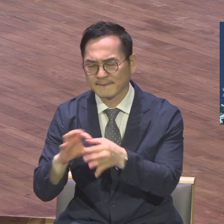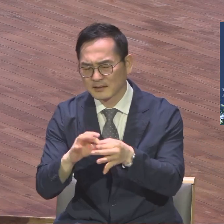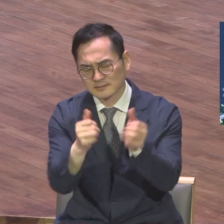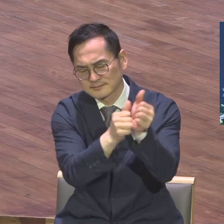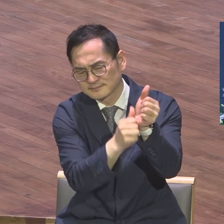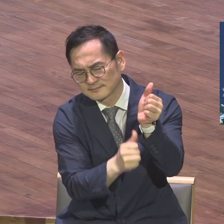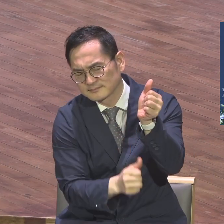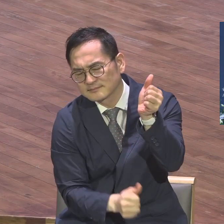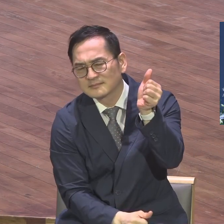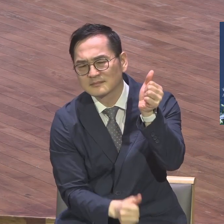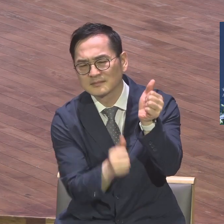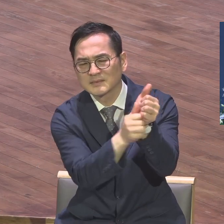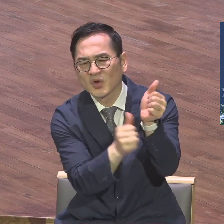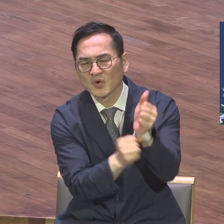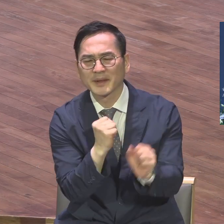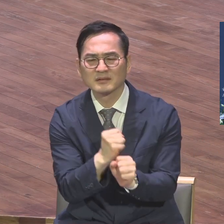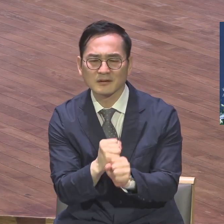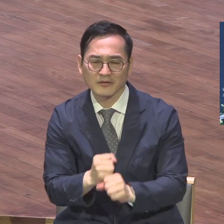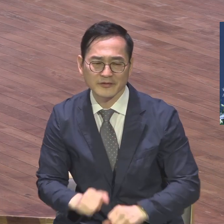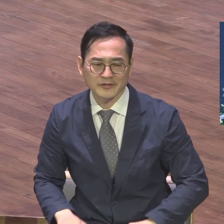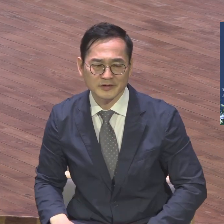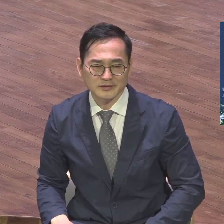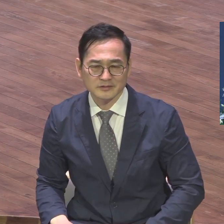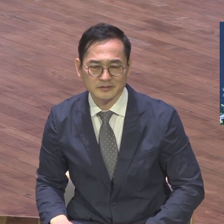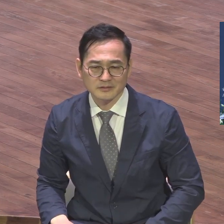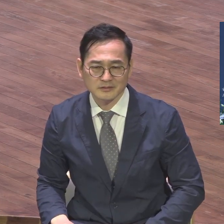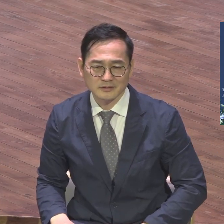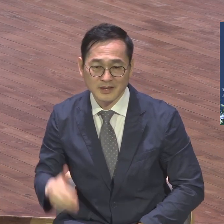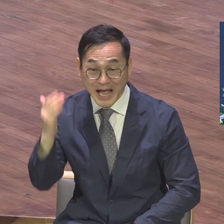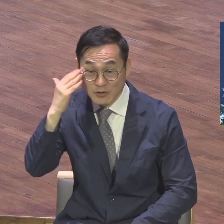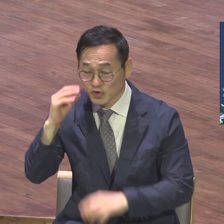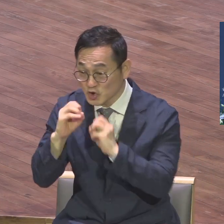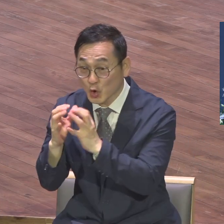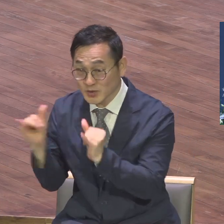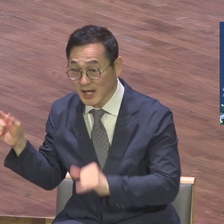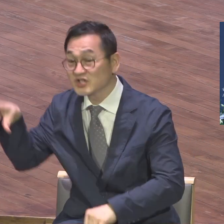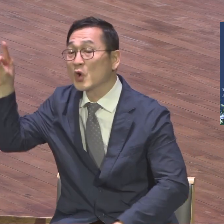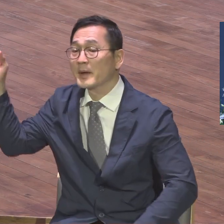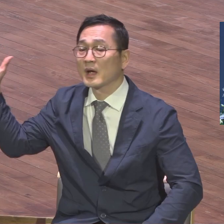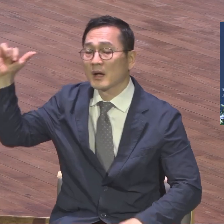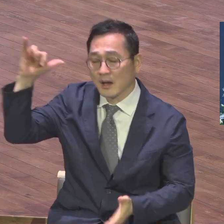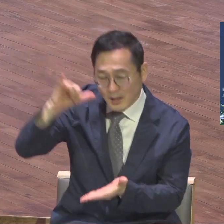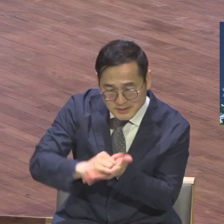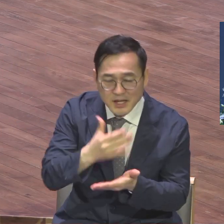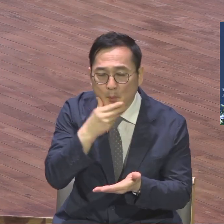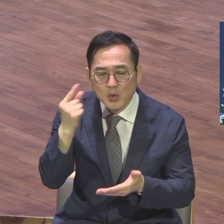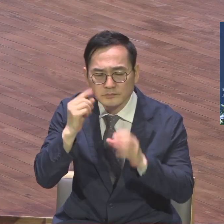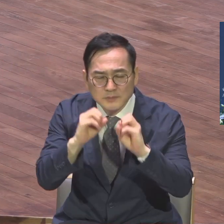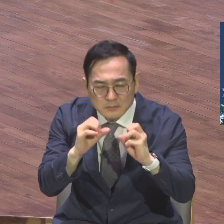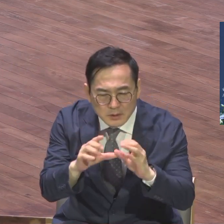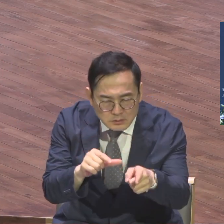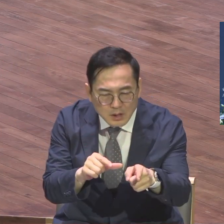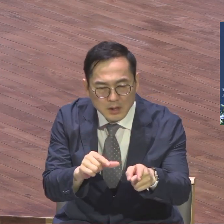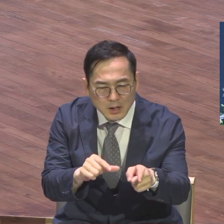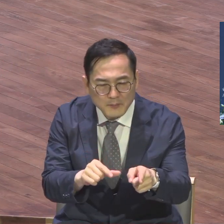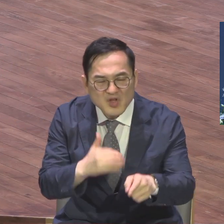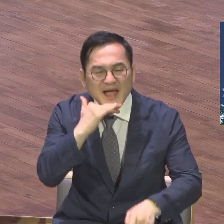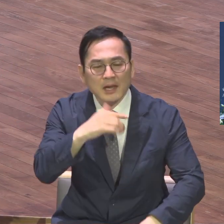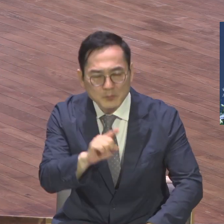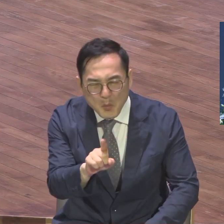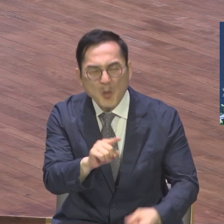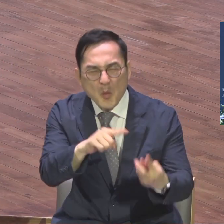서열의식은 처음에는 우리나라에 들어온 선교사들이 굉장히 이것 때문에 힘들어했어요.